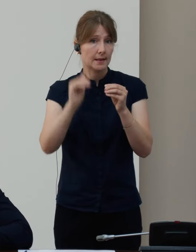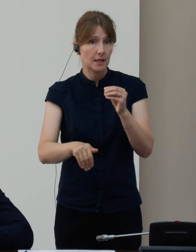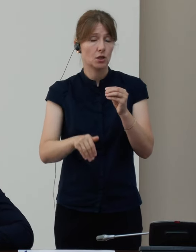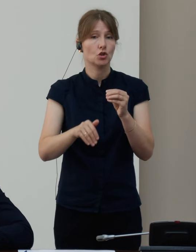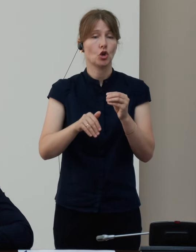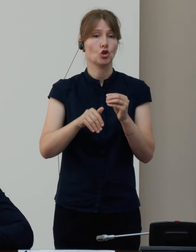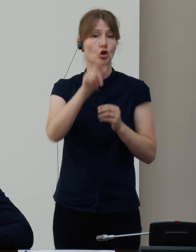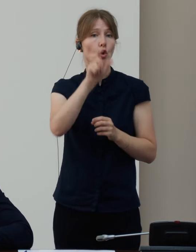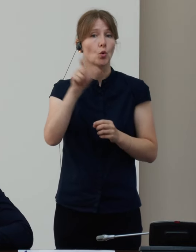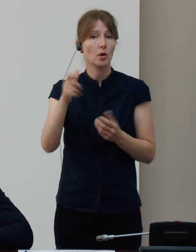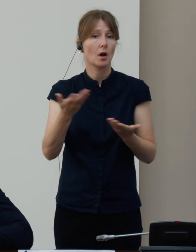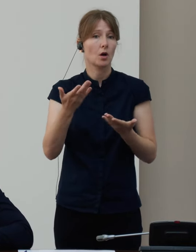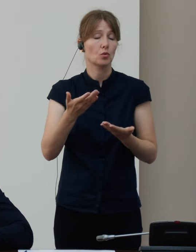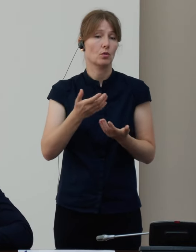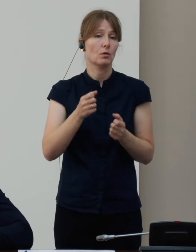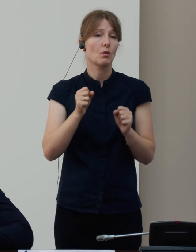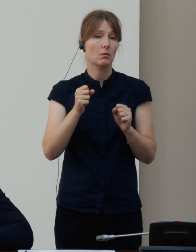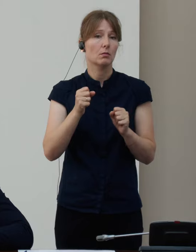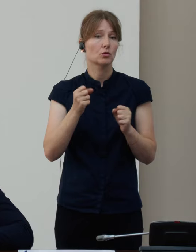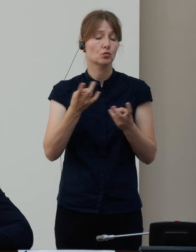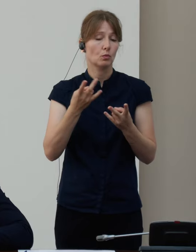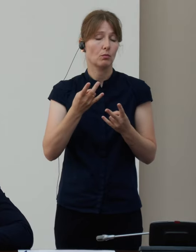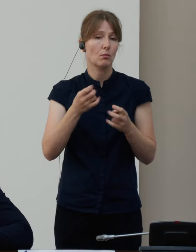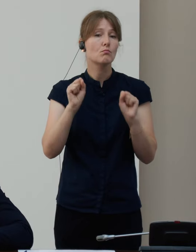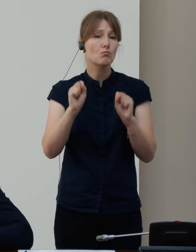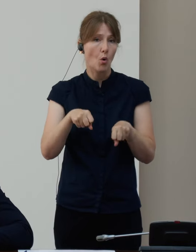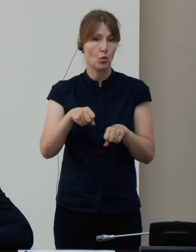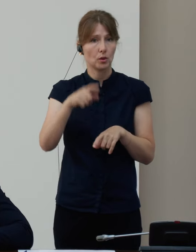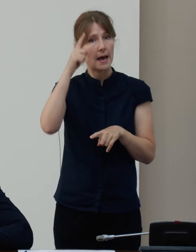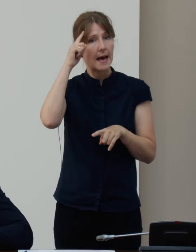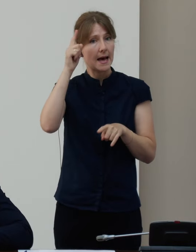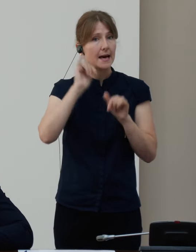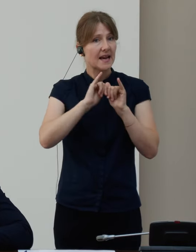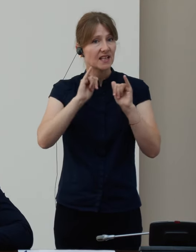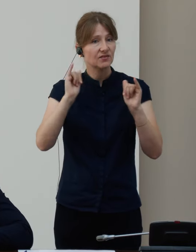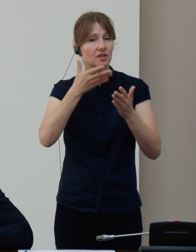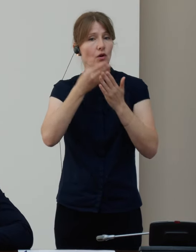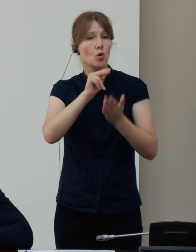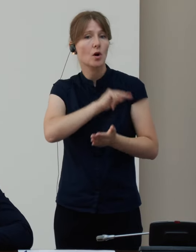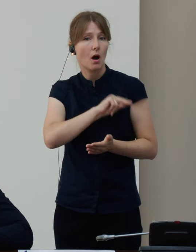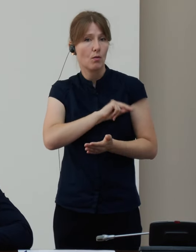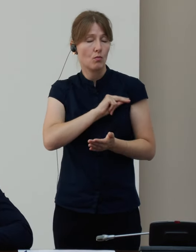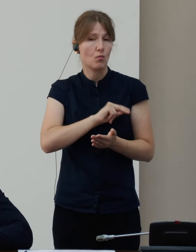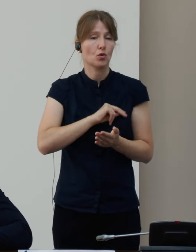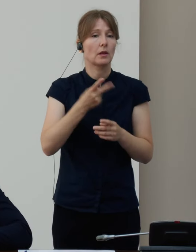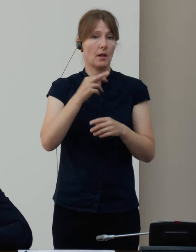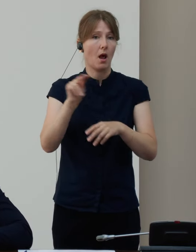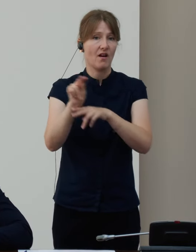au reușit să-și dezvolte abilități cheie prin aceste programe de